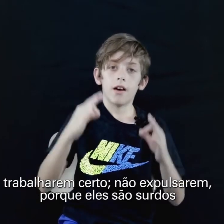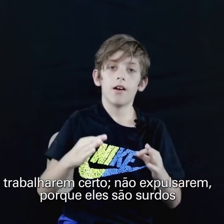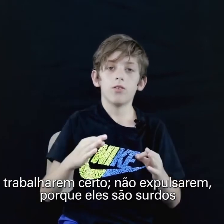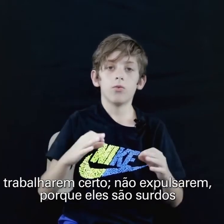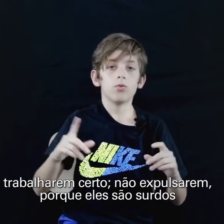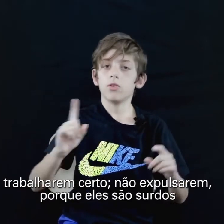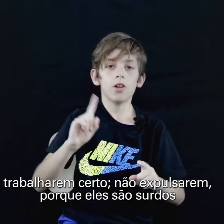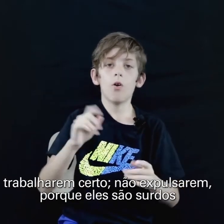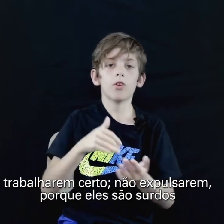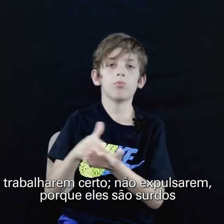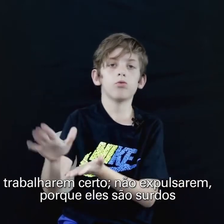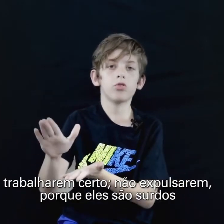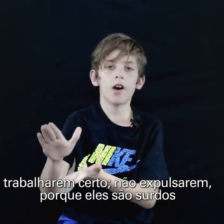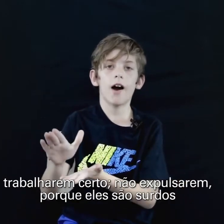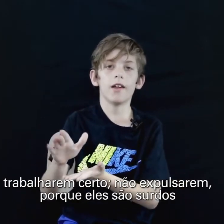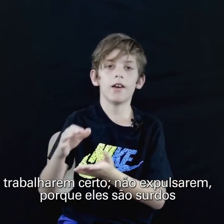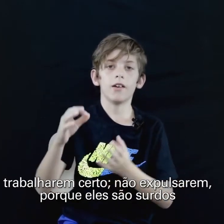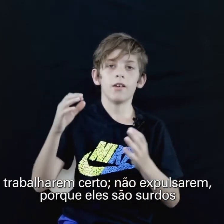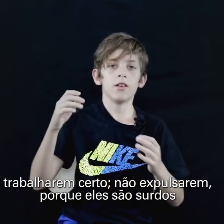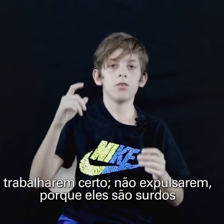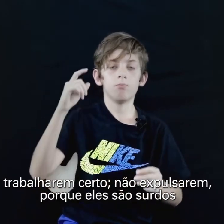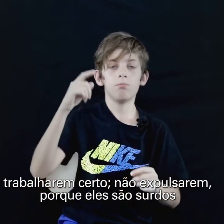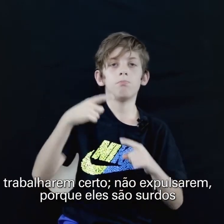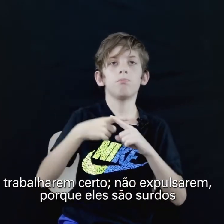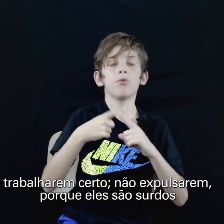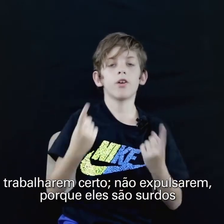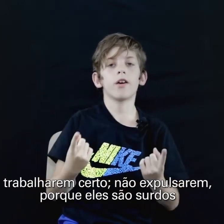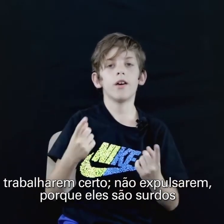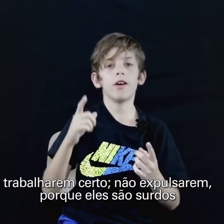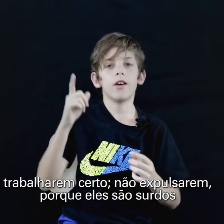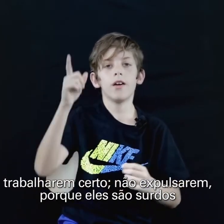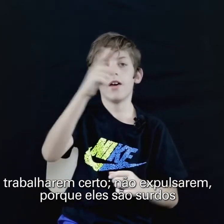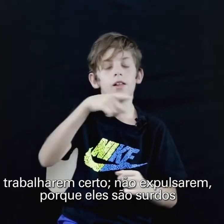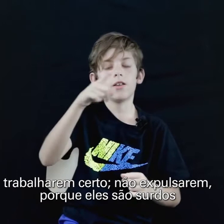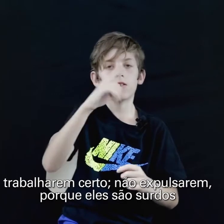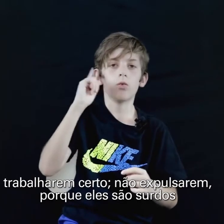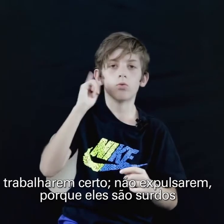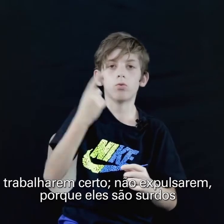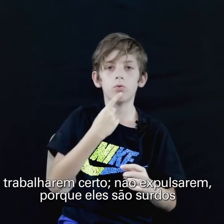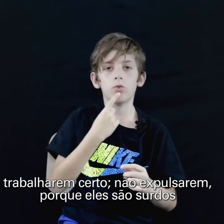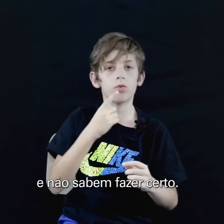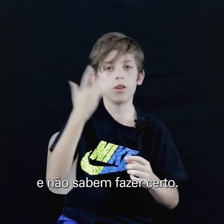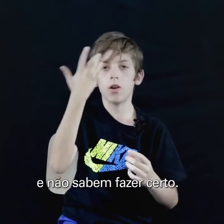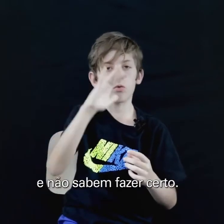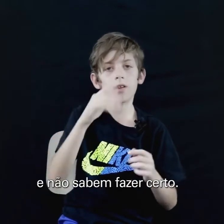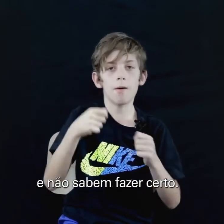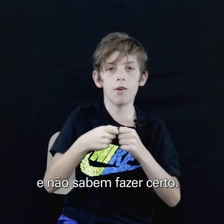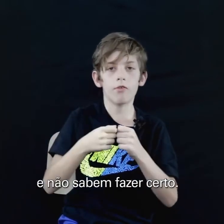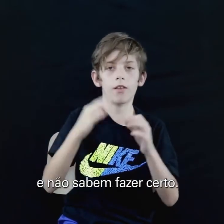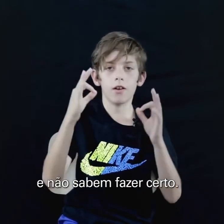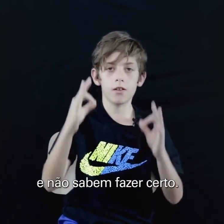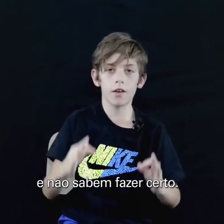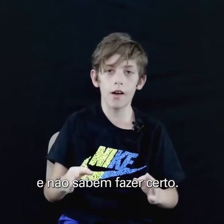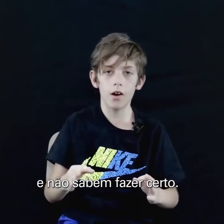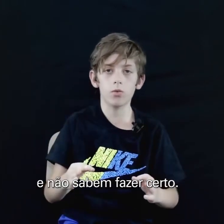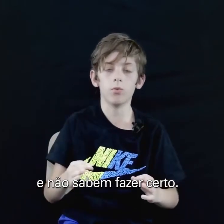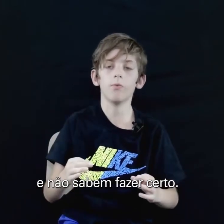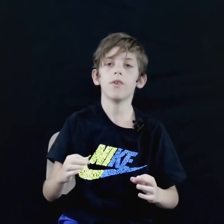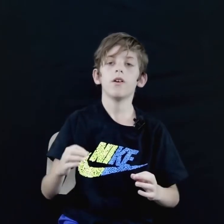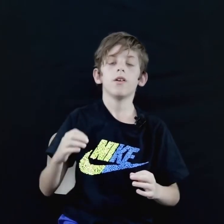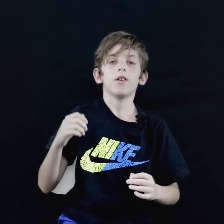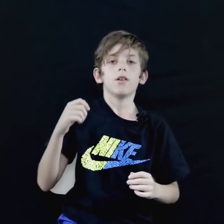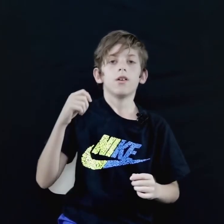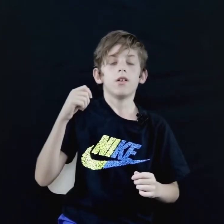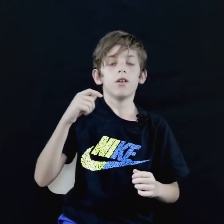trabalharem certo, não expulsarem porque eles são surdos e não sabem fazer